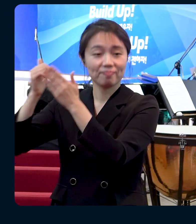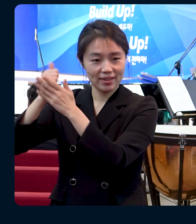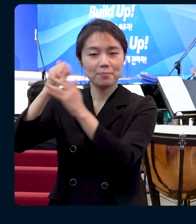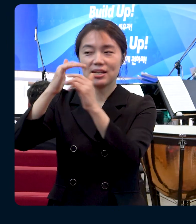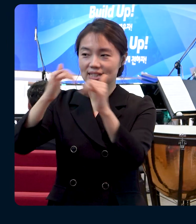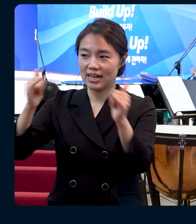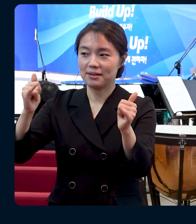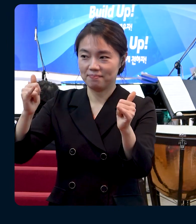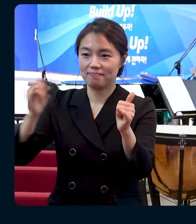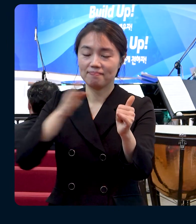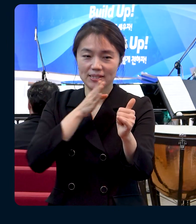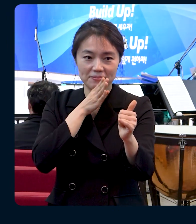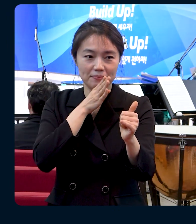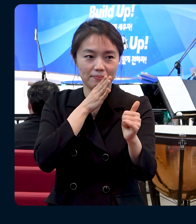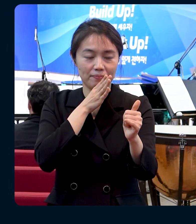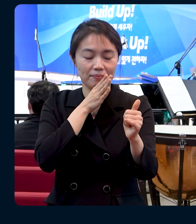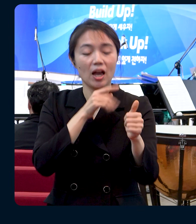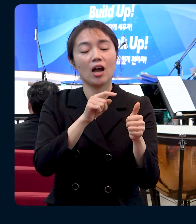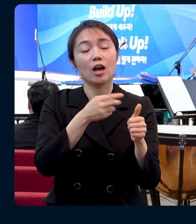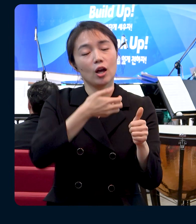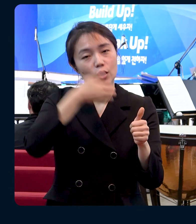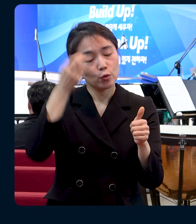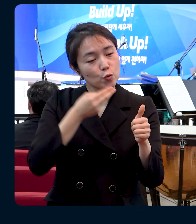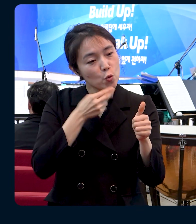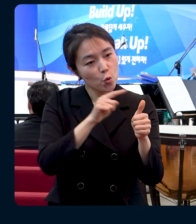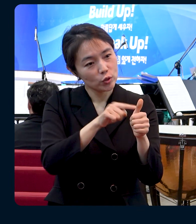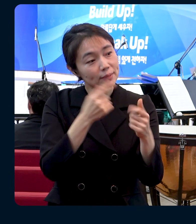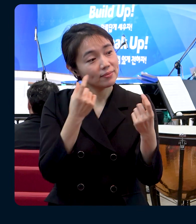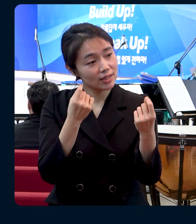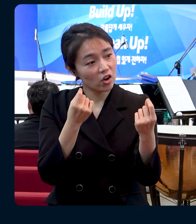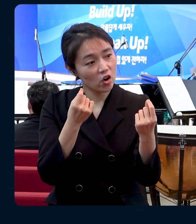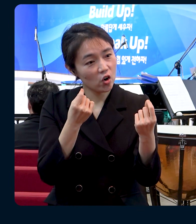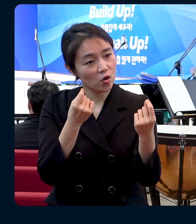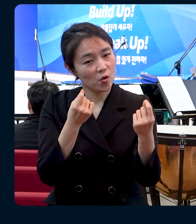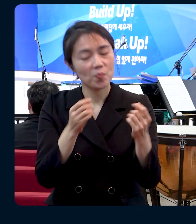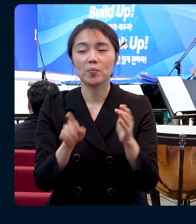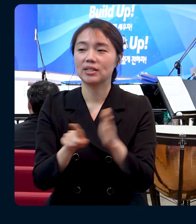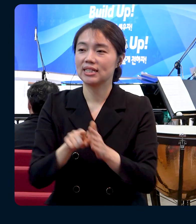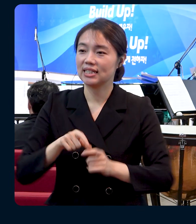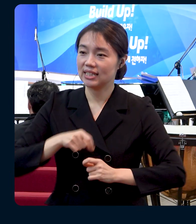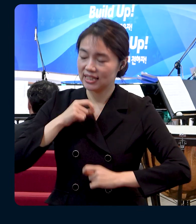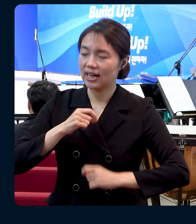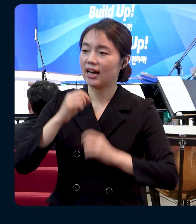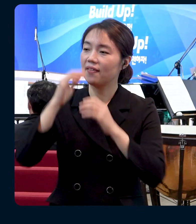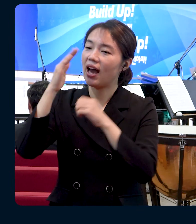우리는 신실한 하나님의 사람입니다. 요셉처럼, 이세 요셉처럼